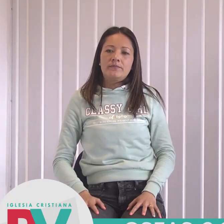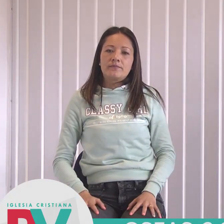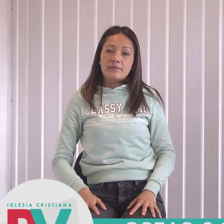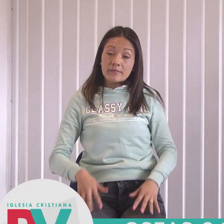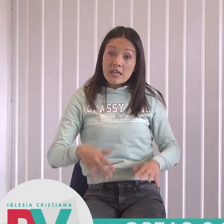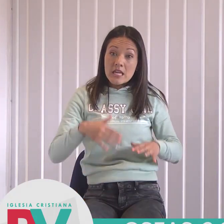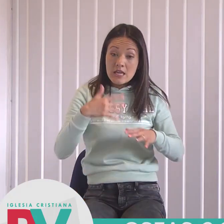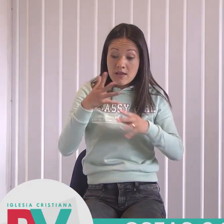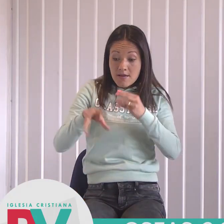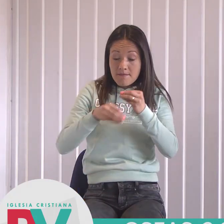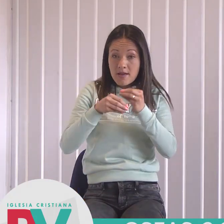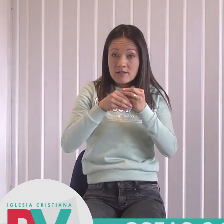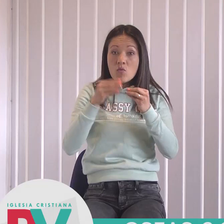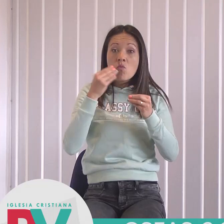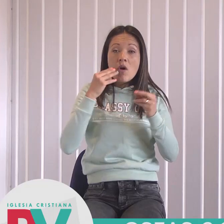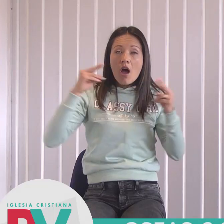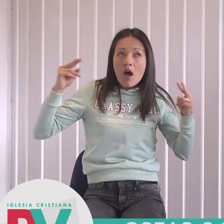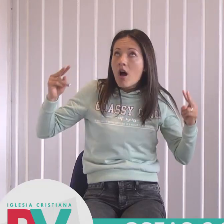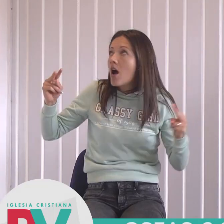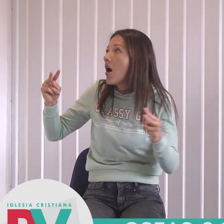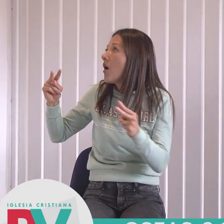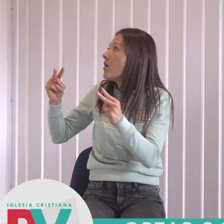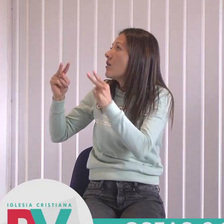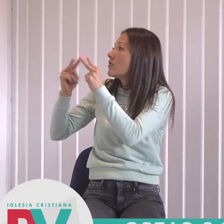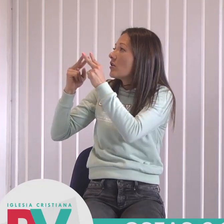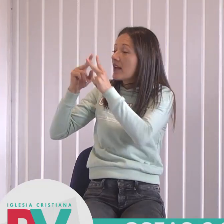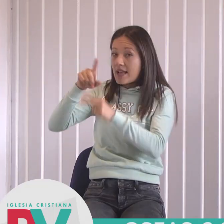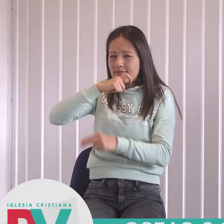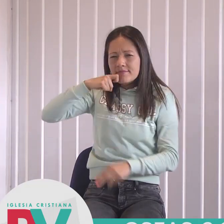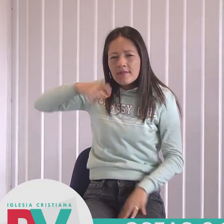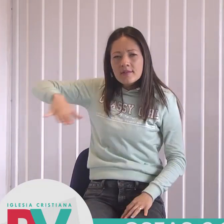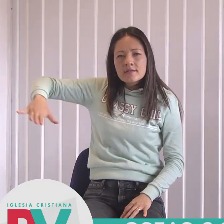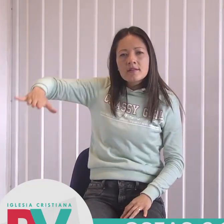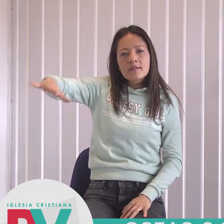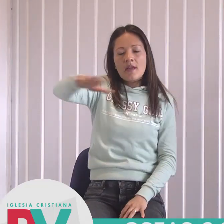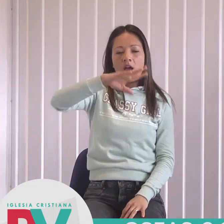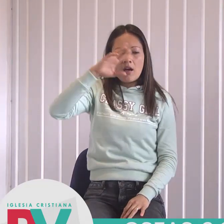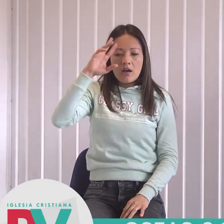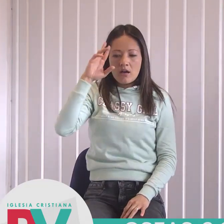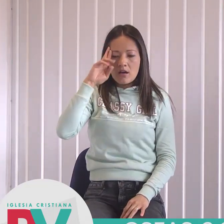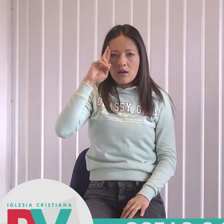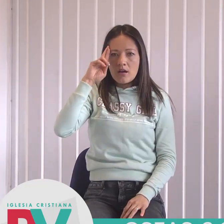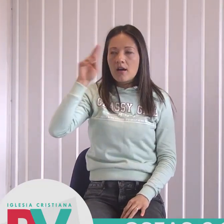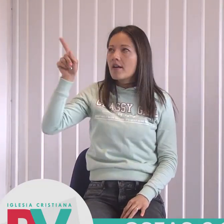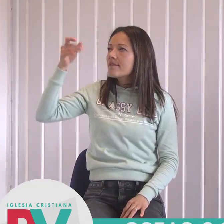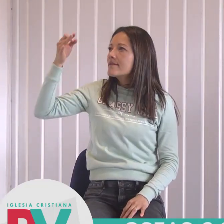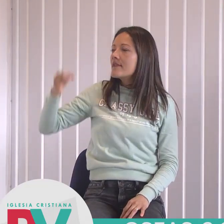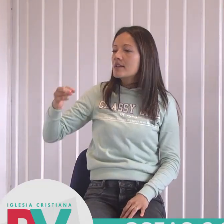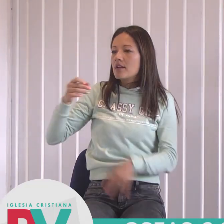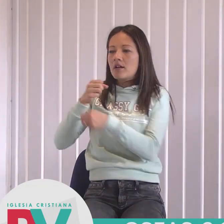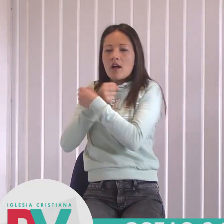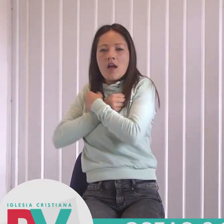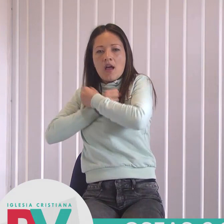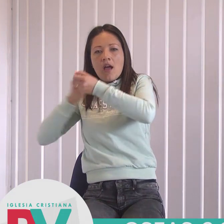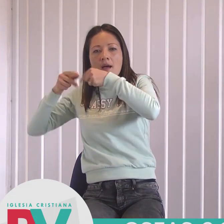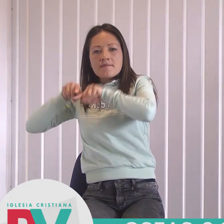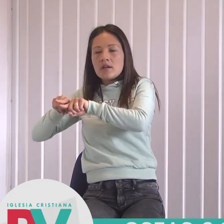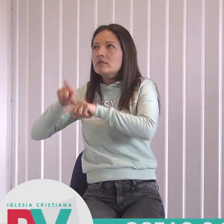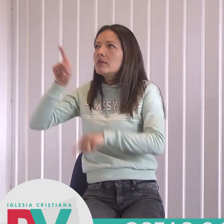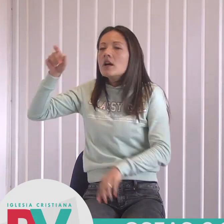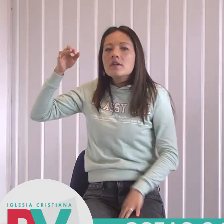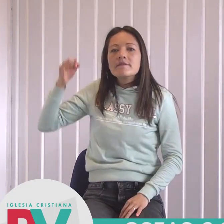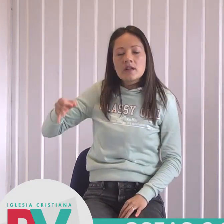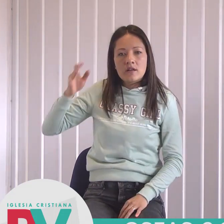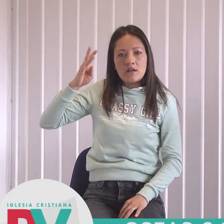Y entonces dice que cuando lo conozcamos en medio de ese desierto y reconozcamos que Él es el verdadero amante y reconozcamos que Él es